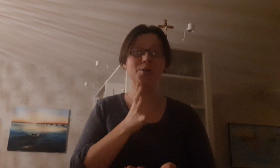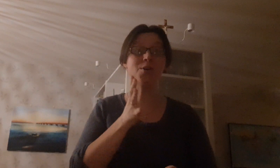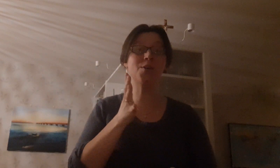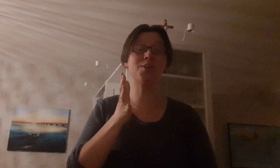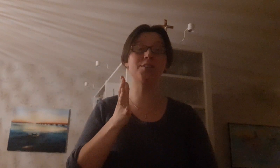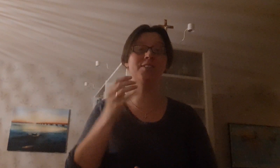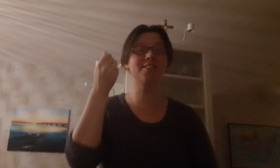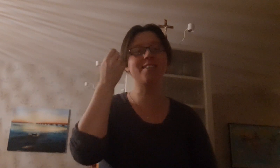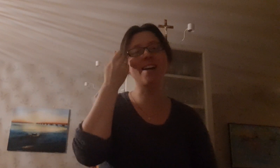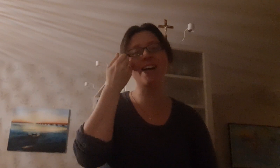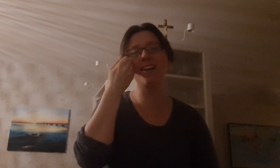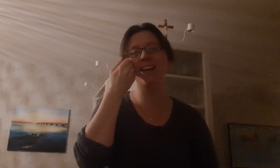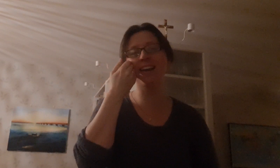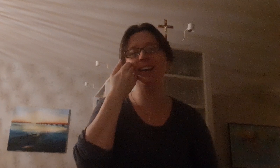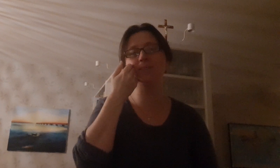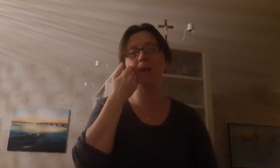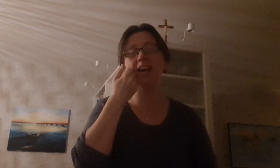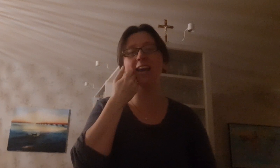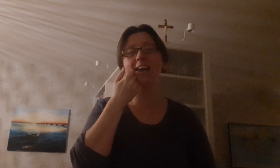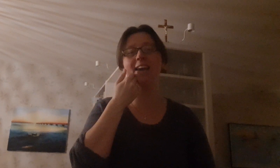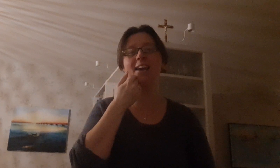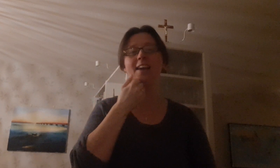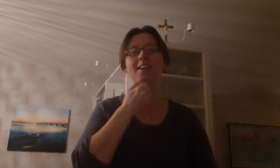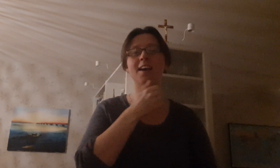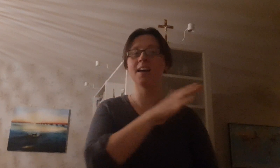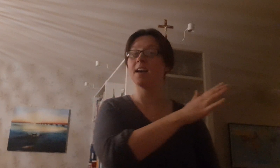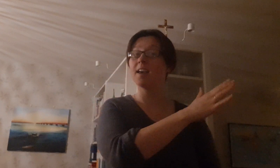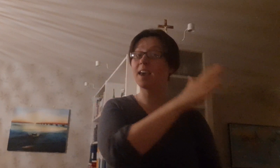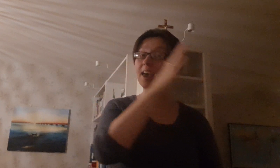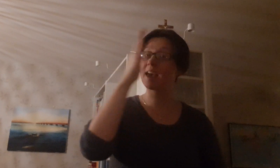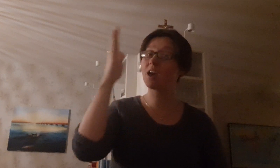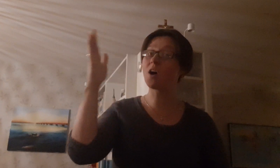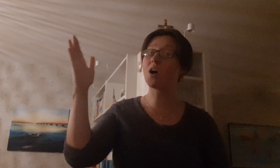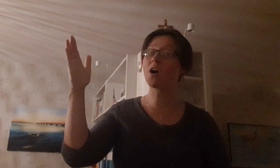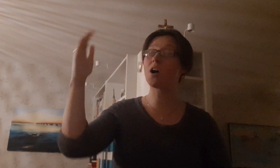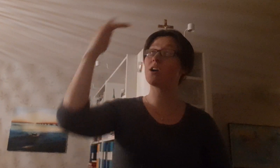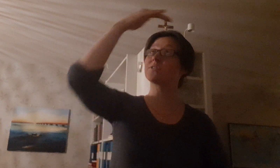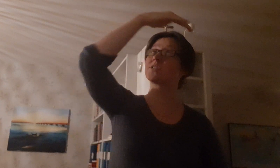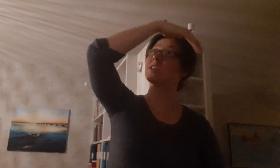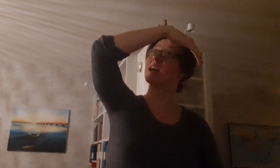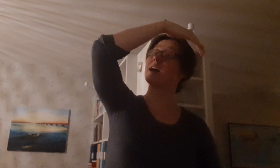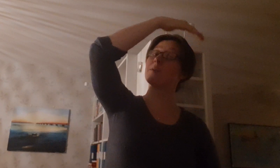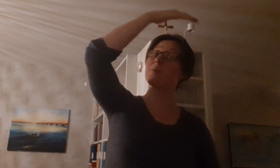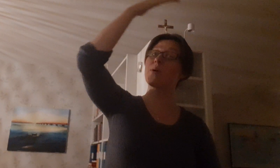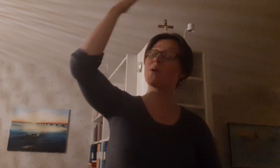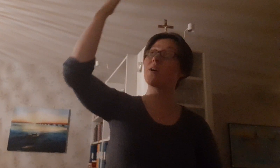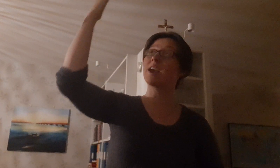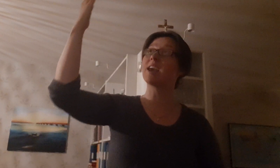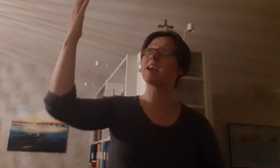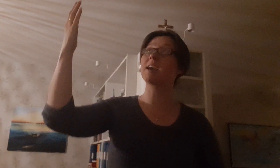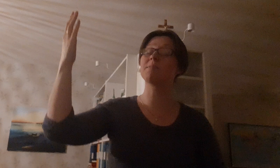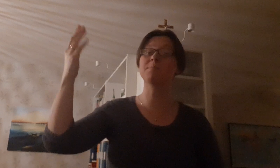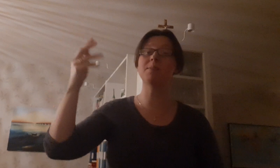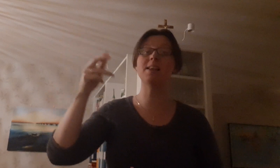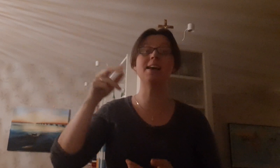underligt bliv i oss där på himlen